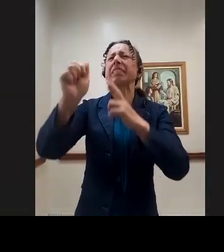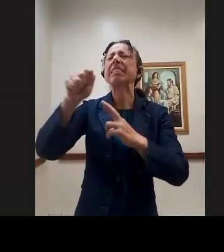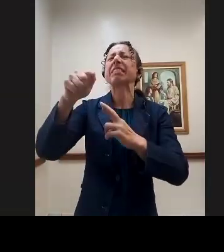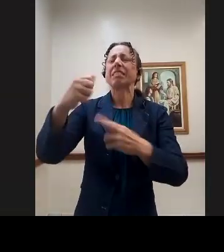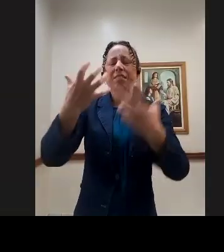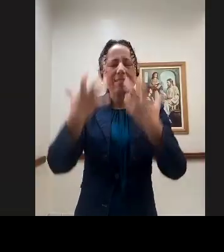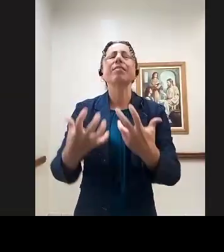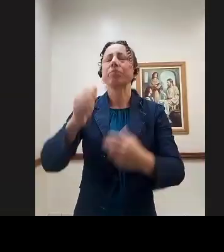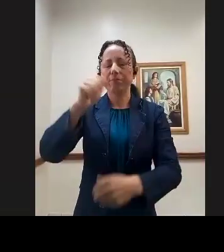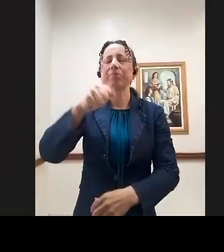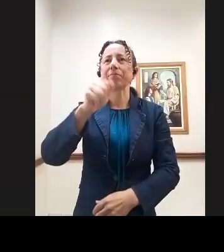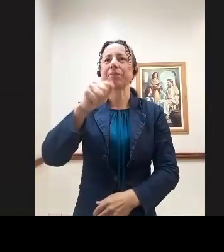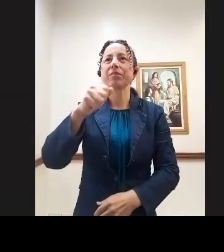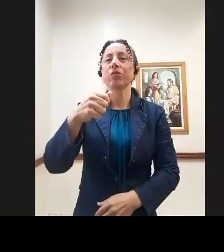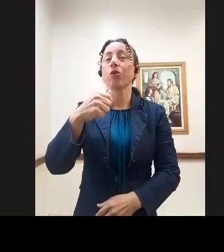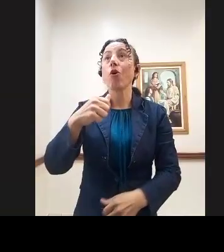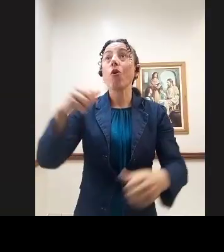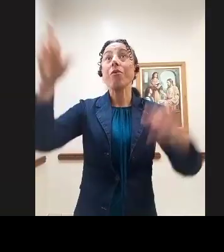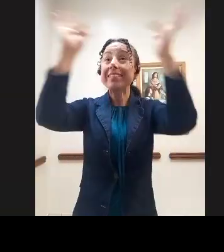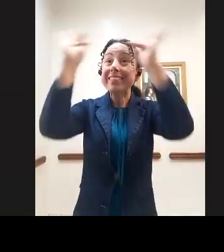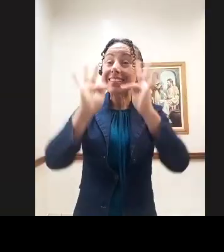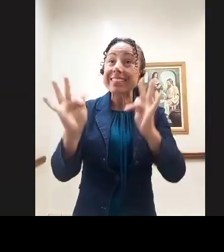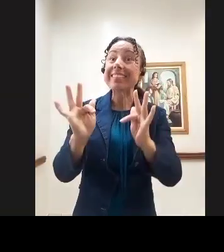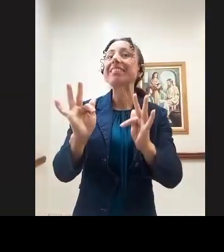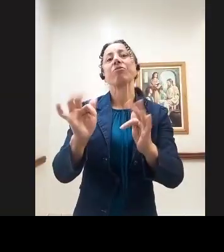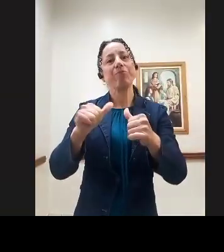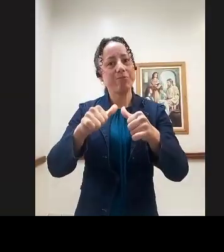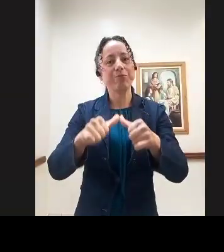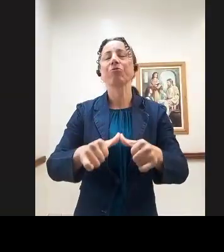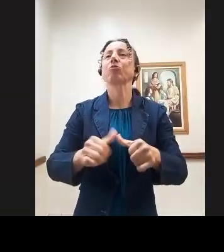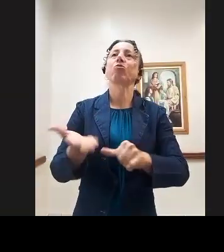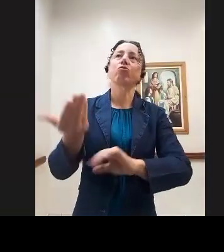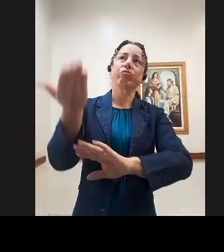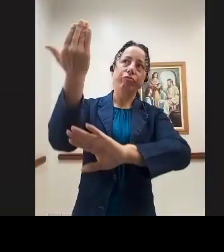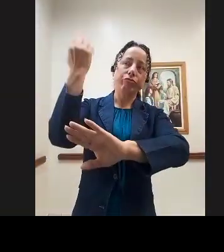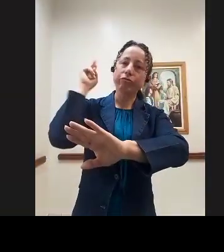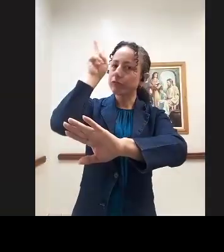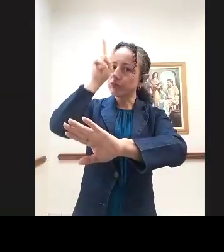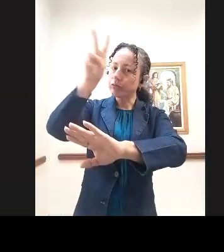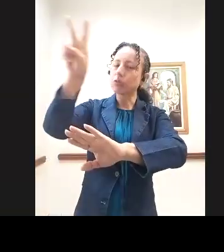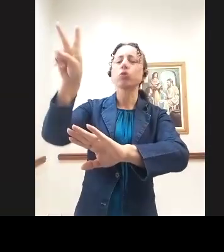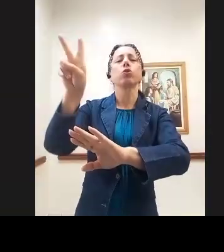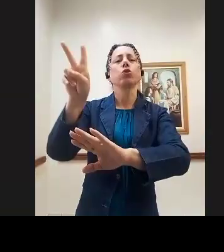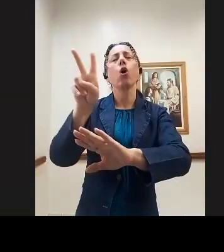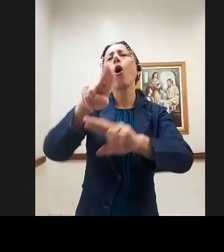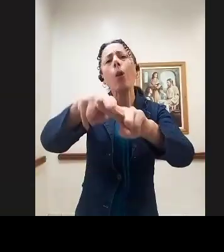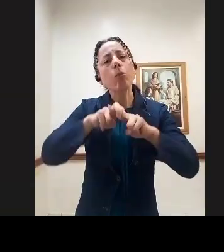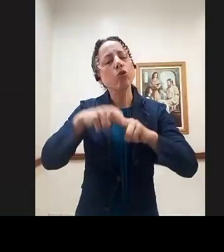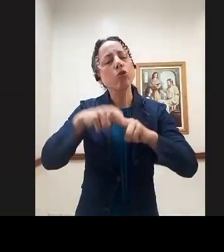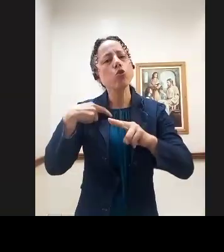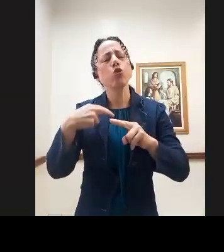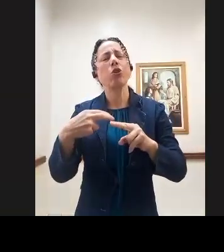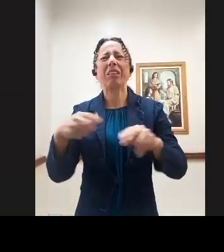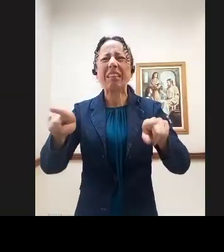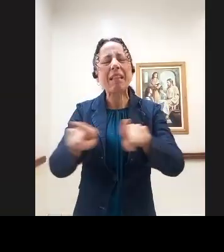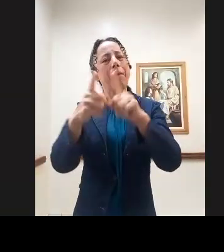lembrar também, na minha época, por que que eu decidi, né, receber o sacerdócio de Melquisedeque e fazer um convênio, uma promessa com Deus e